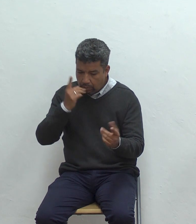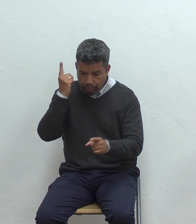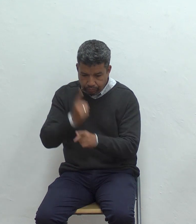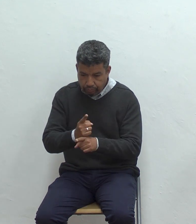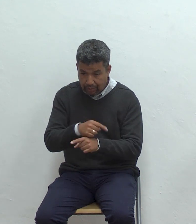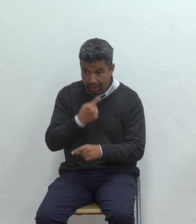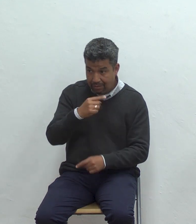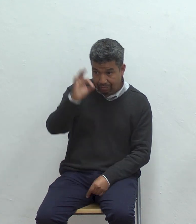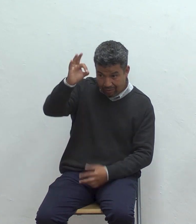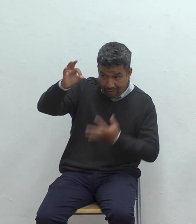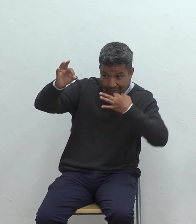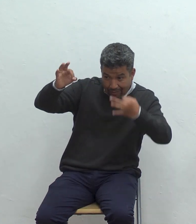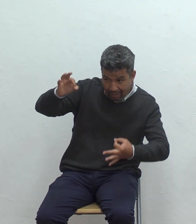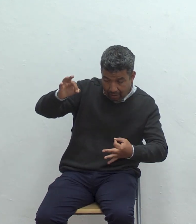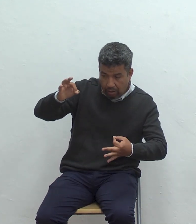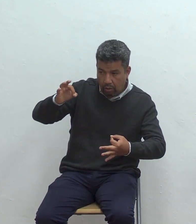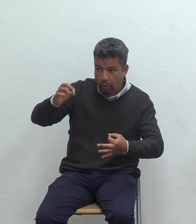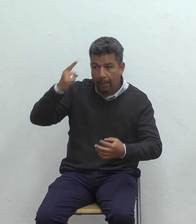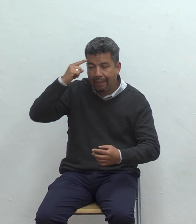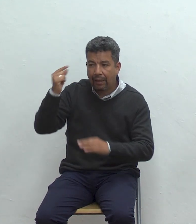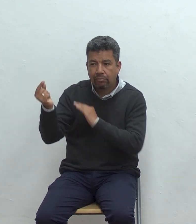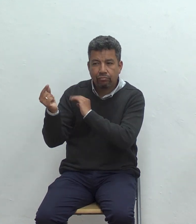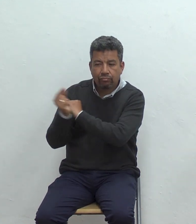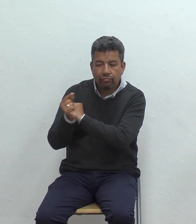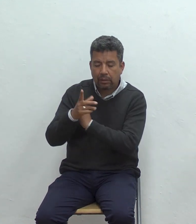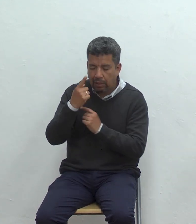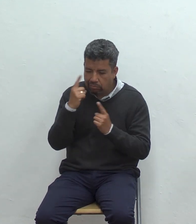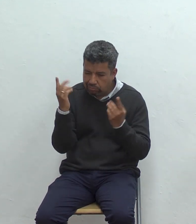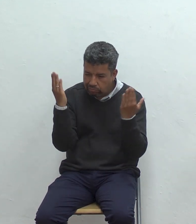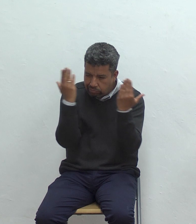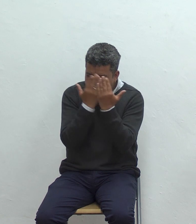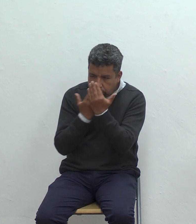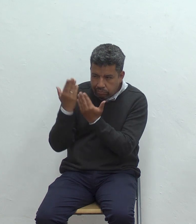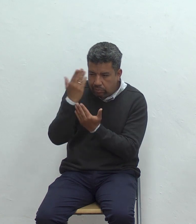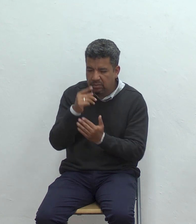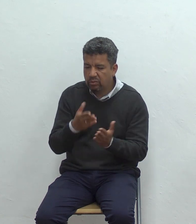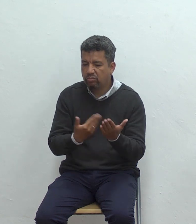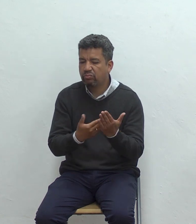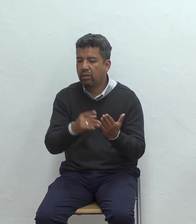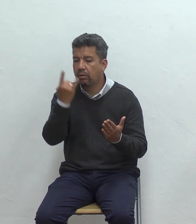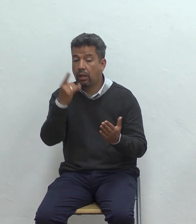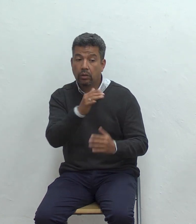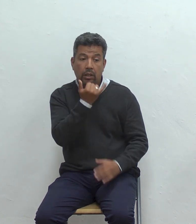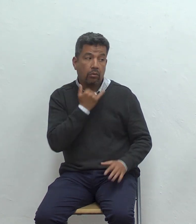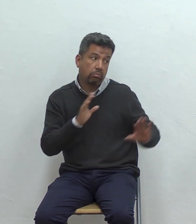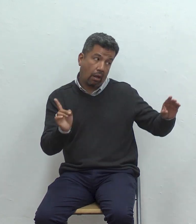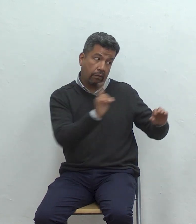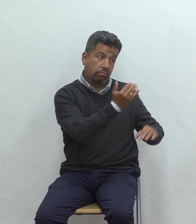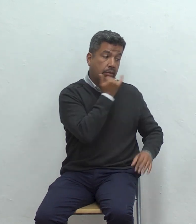si lo que dice aquí es verdad, con una mente crítica, examinar y si muestre a ver, y si se equivoca, pues diga, oiga, se